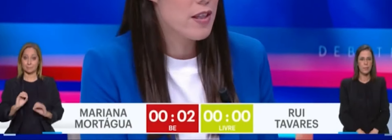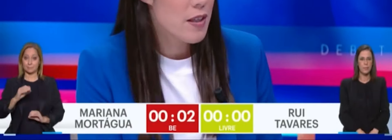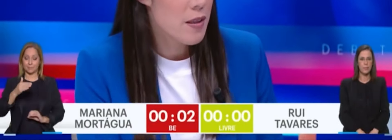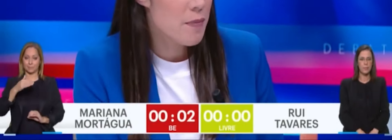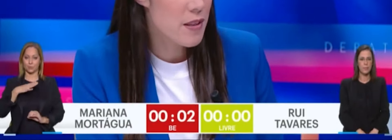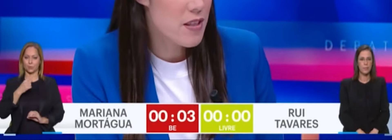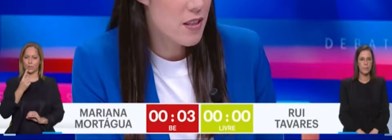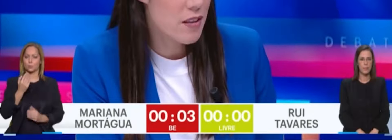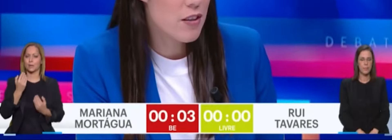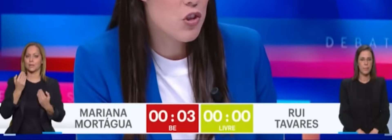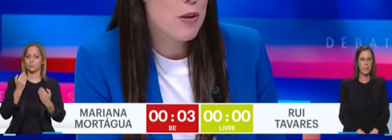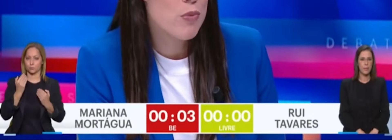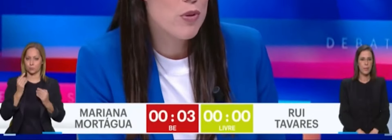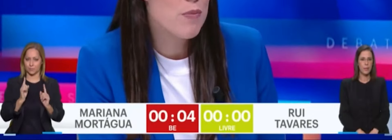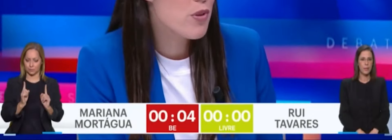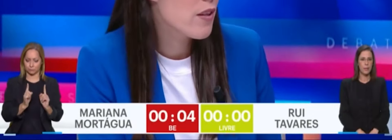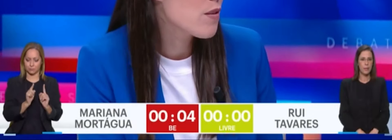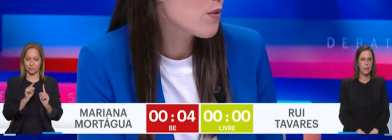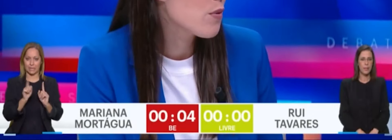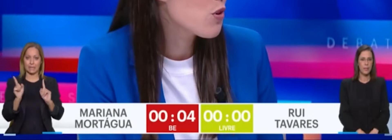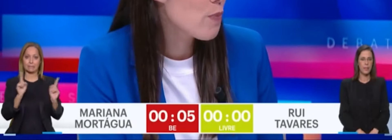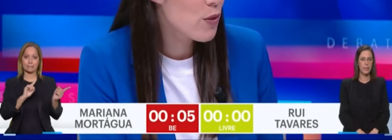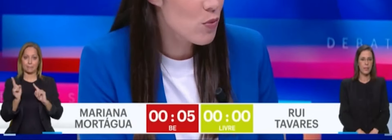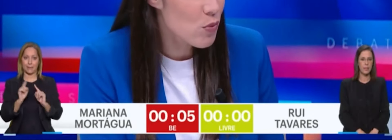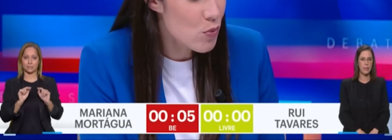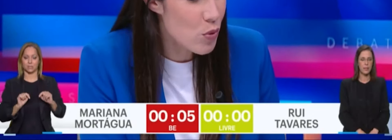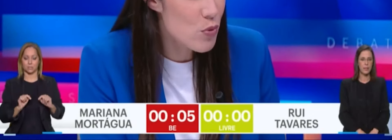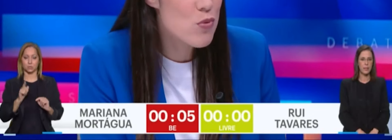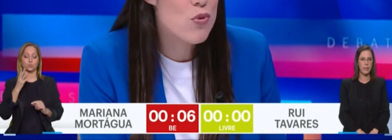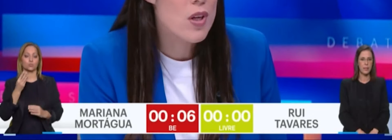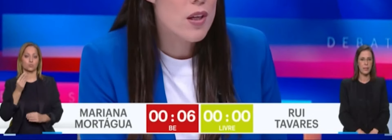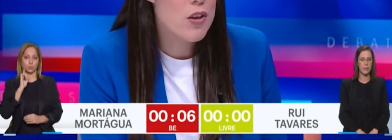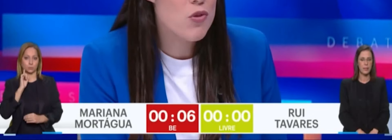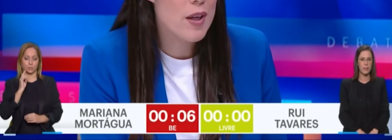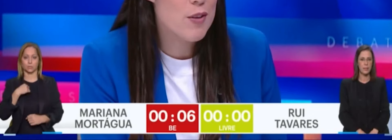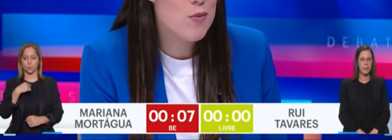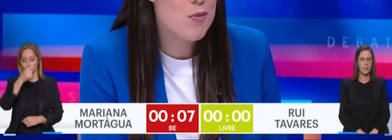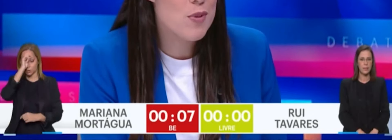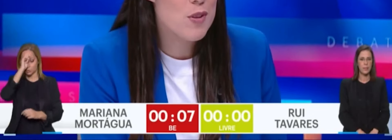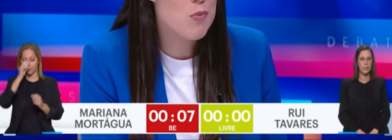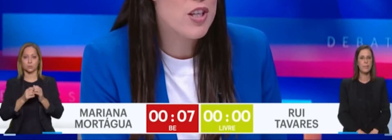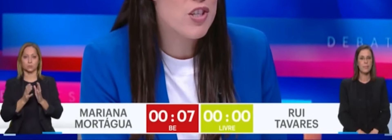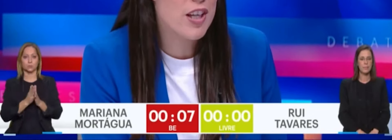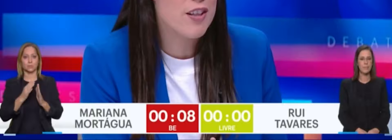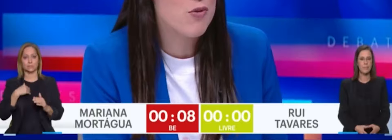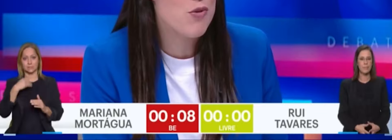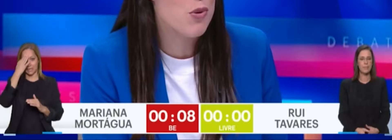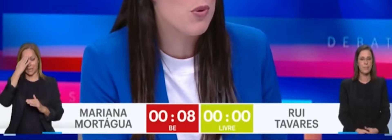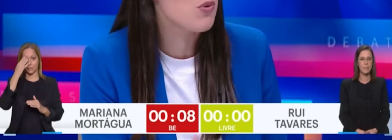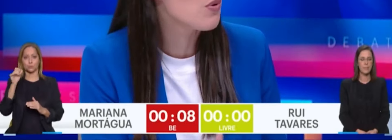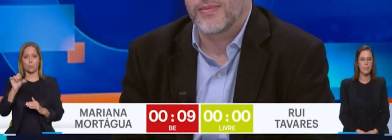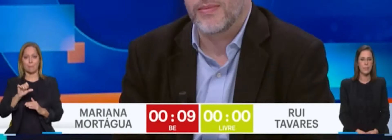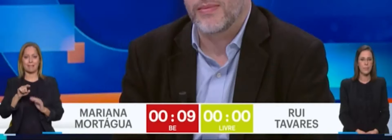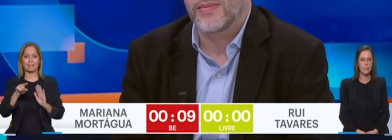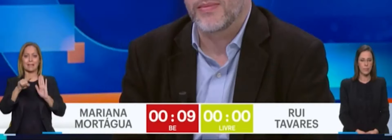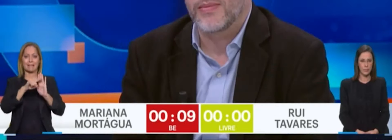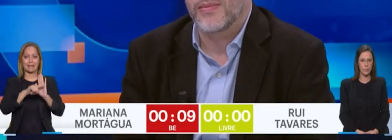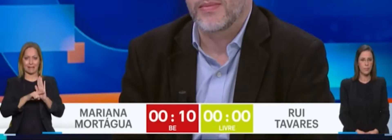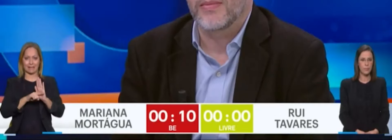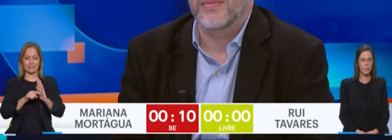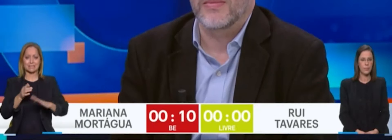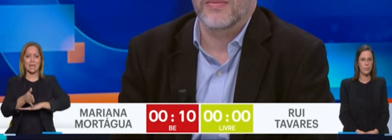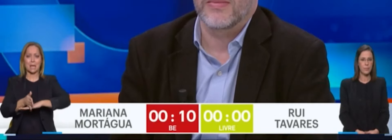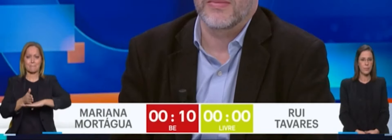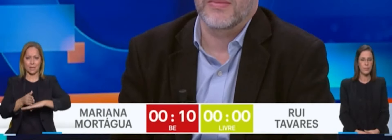pequena nota para dizer que estes Batos são muito importantes eu respeito todos e acho errado que se mudem as regras do jogo a meio do